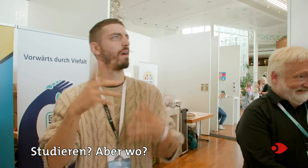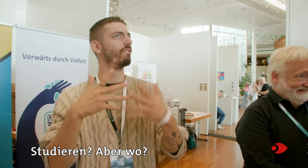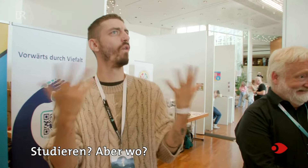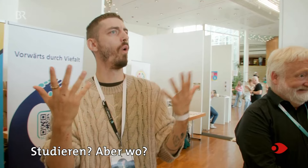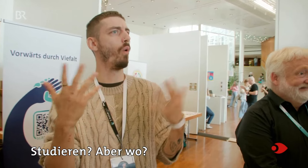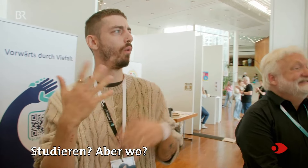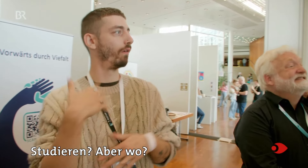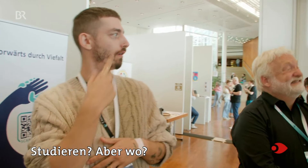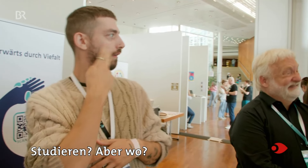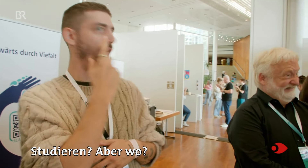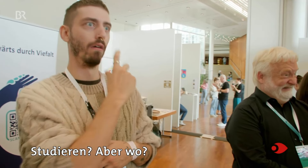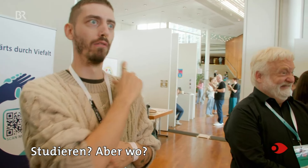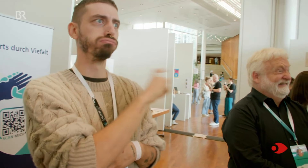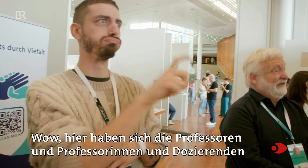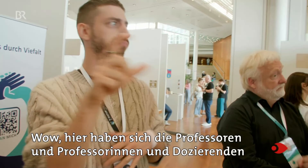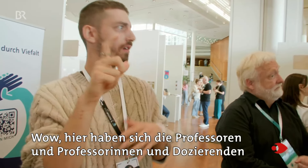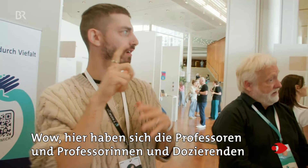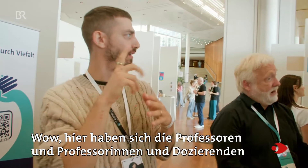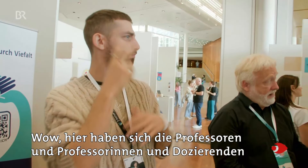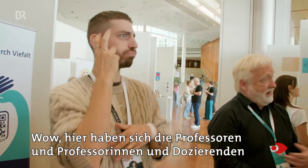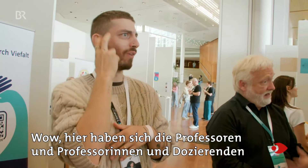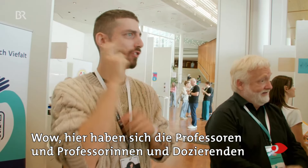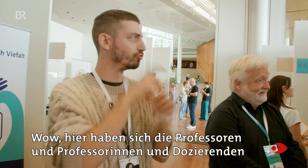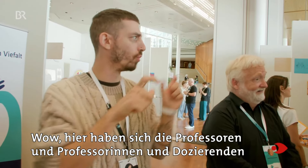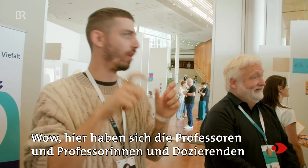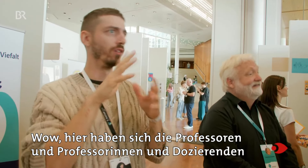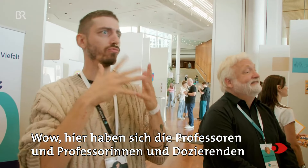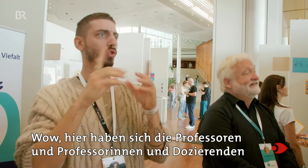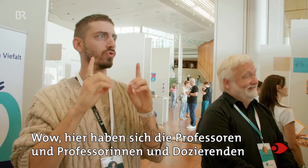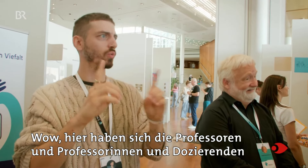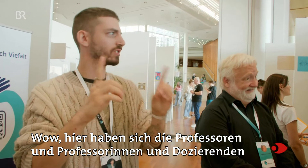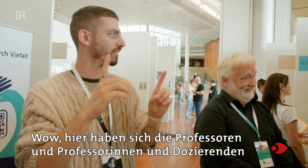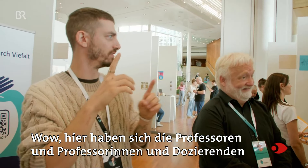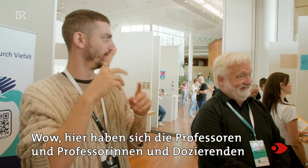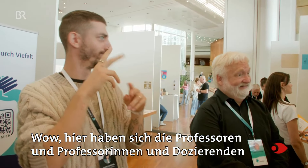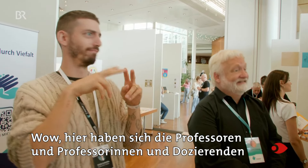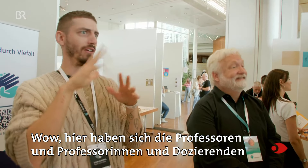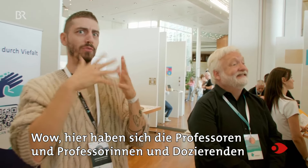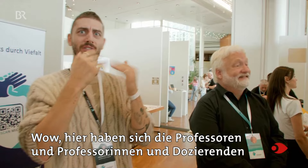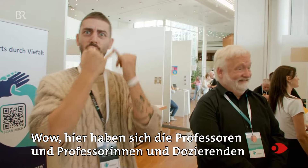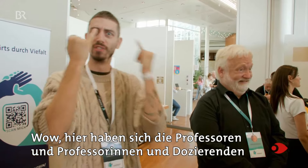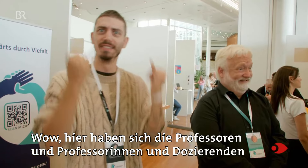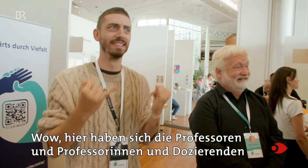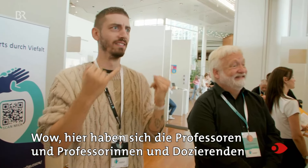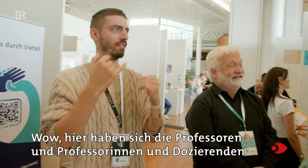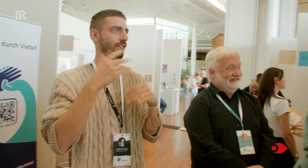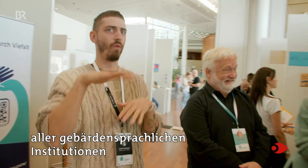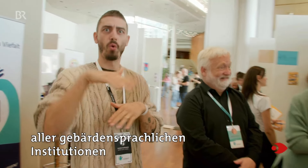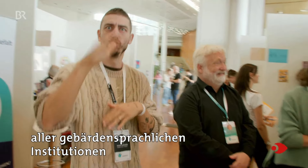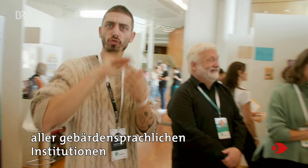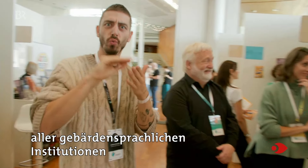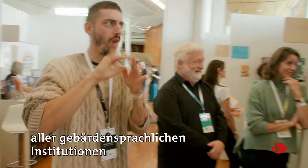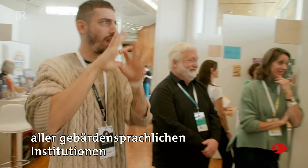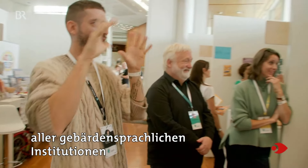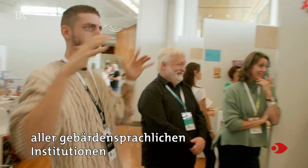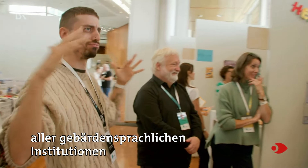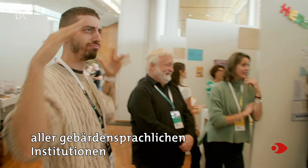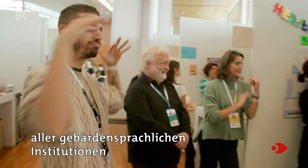Studieren? Aber wo? Wow! Hier haben sich die Professoren und Professorinnen und Dozierenden aller